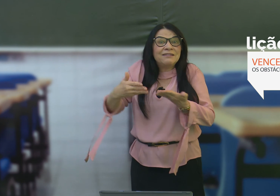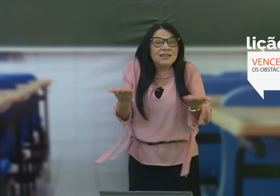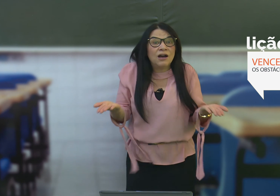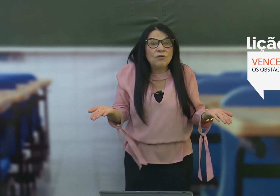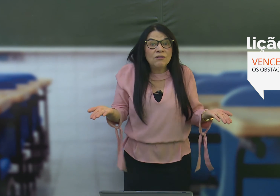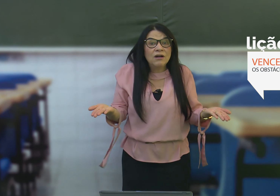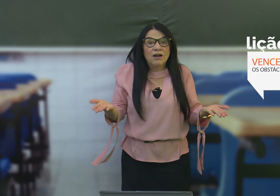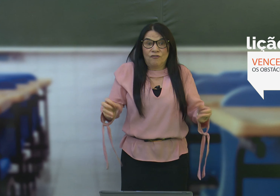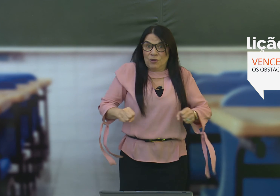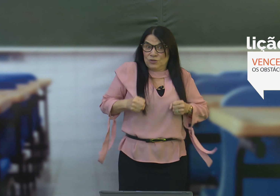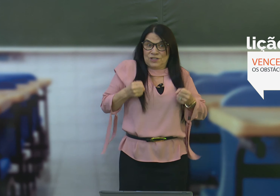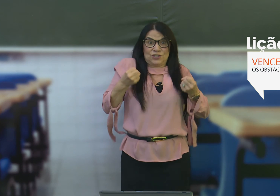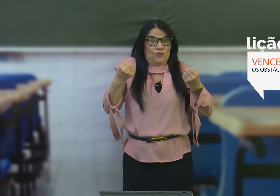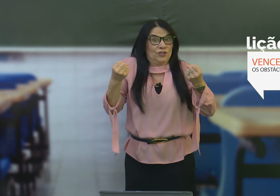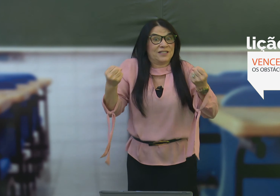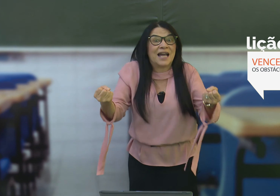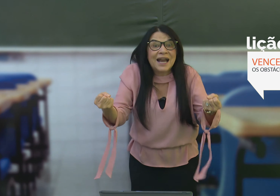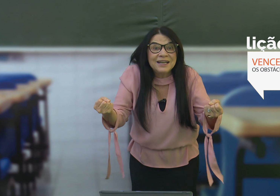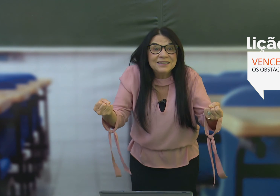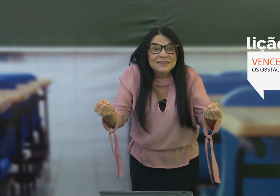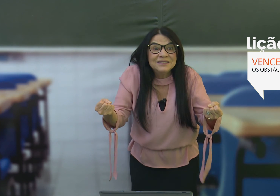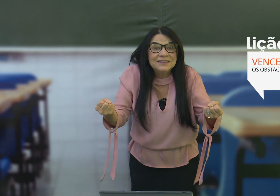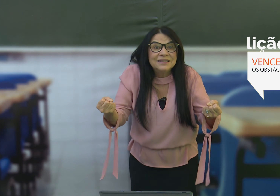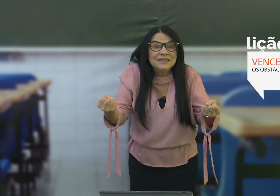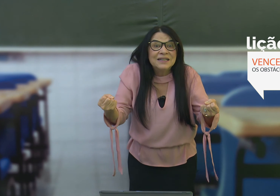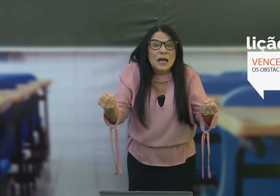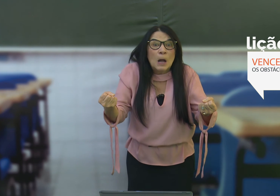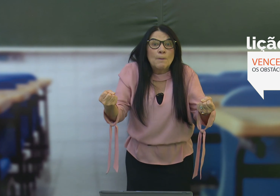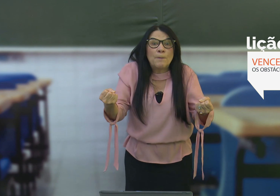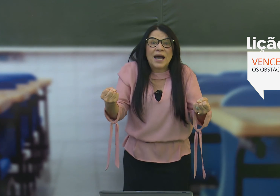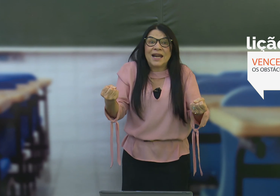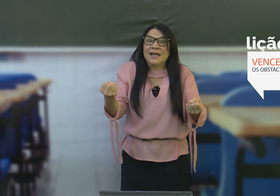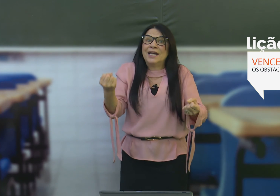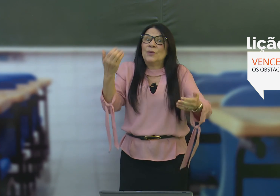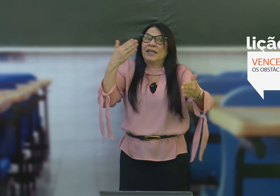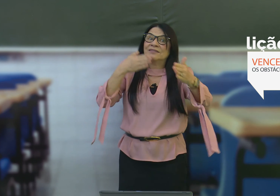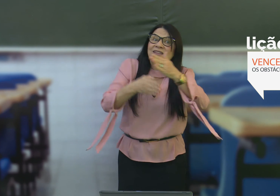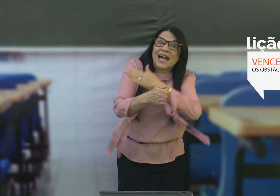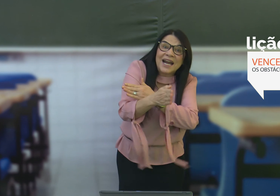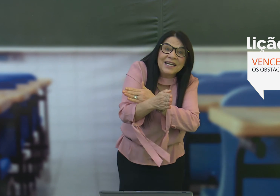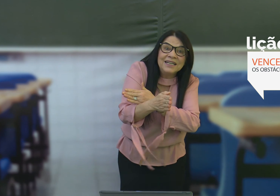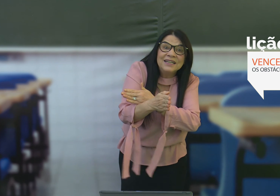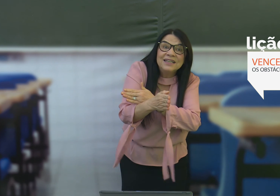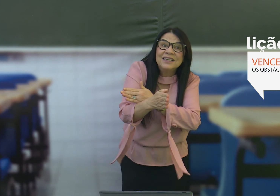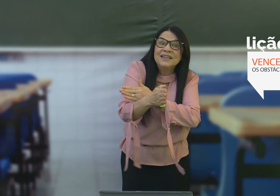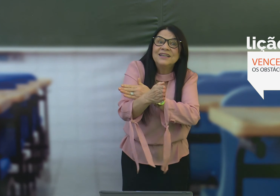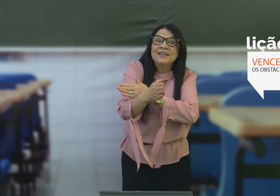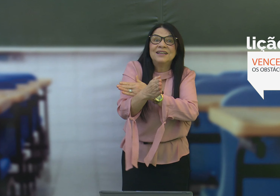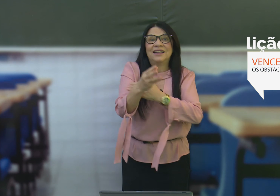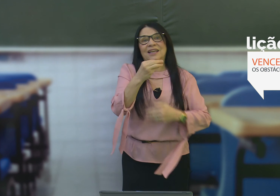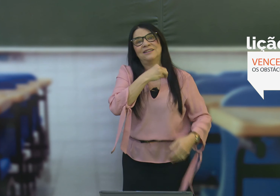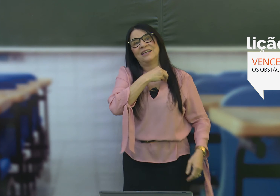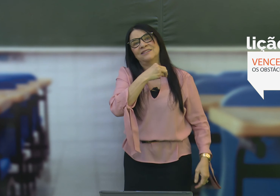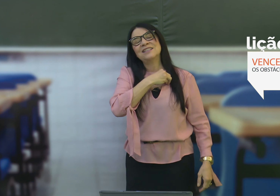Então, vamos se esforçar para não entrar em